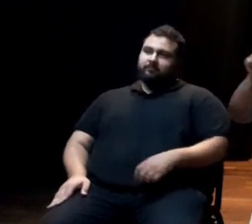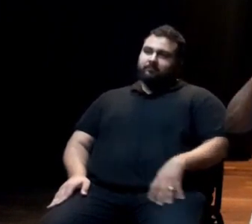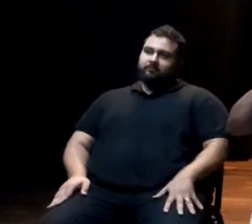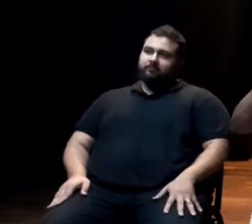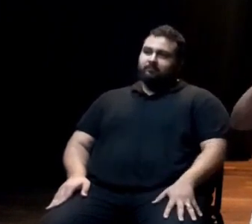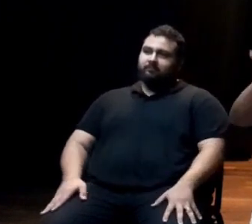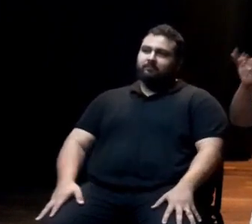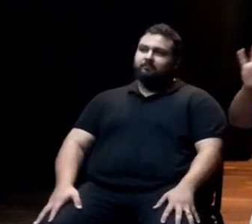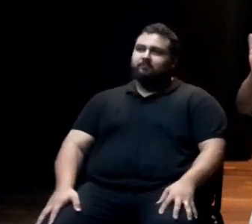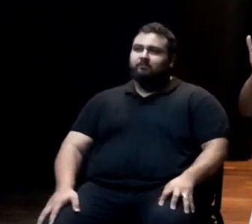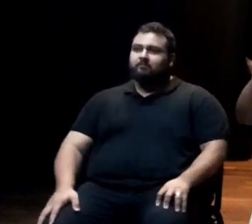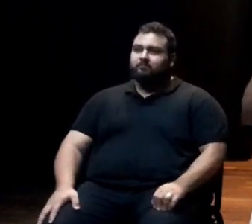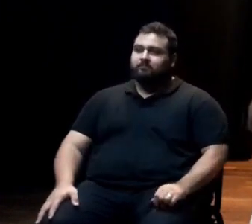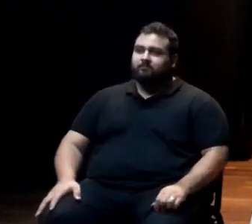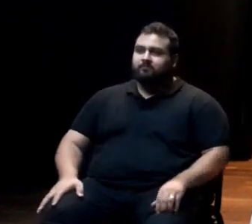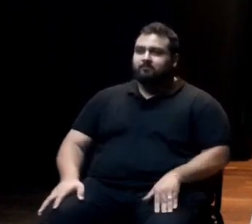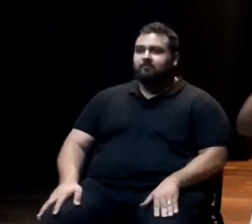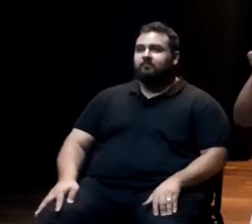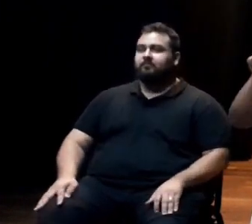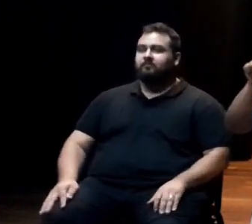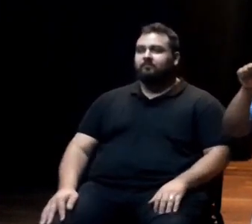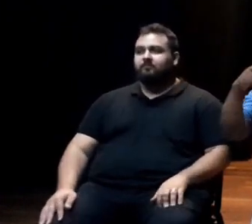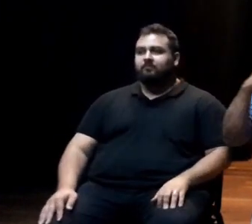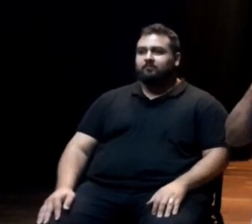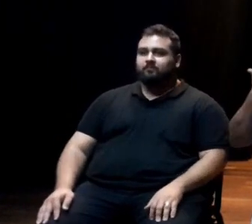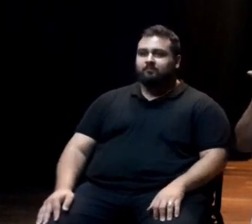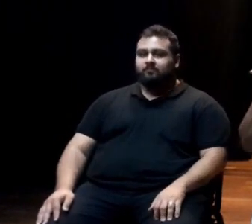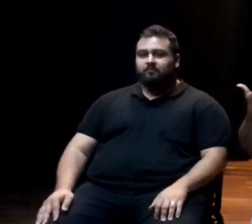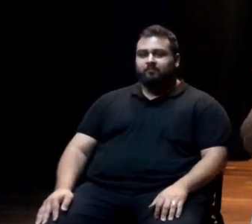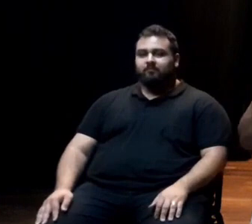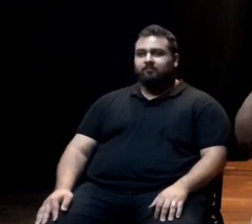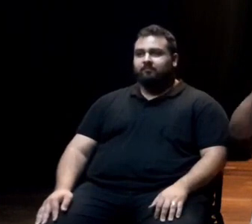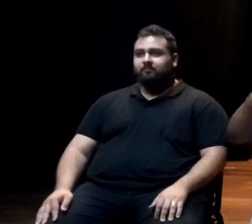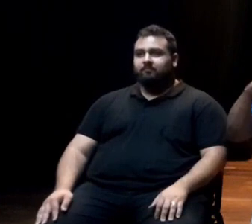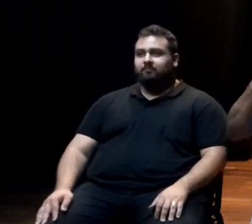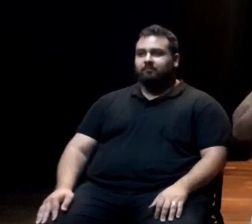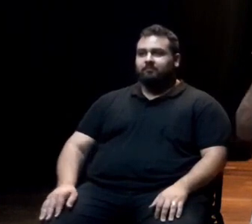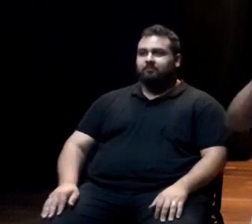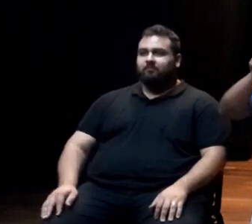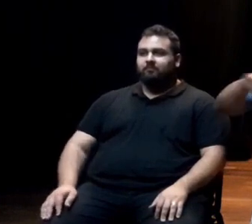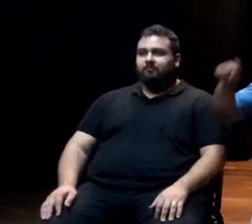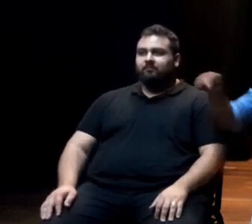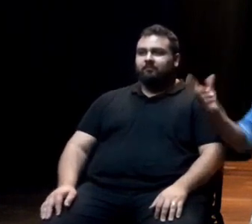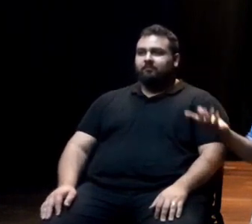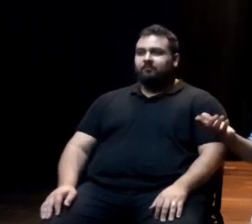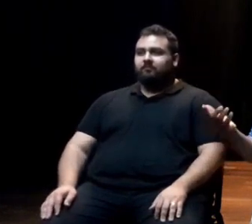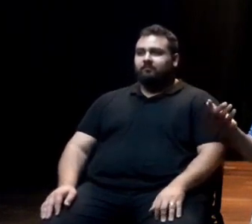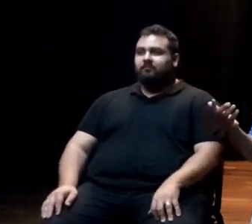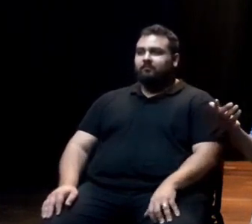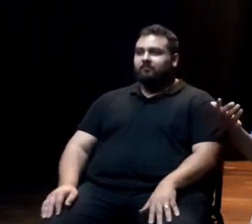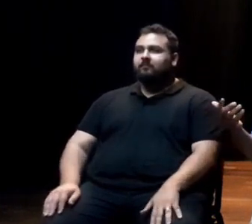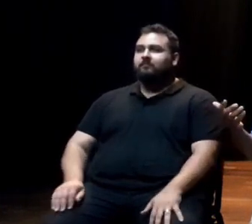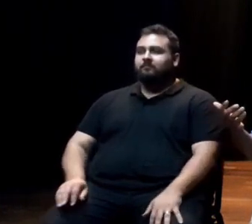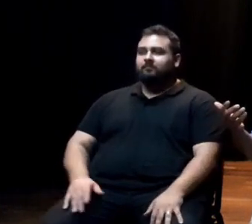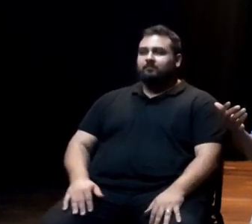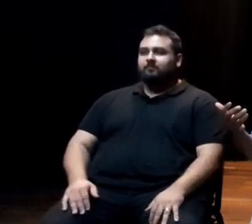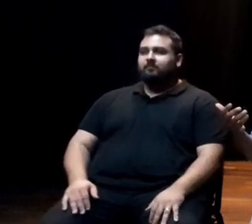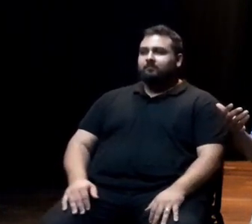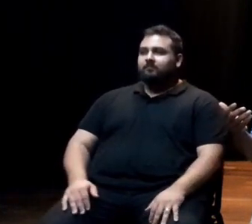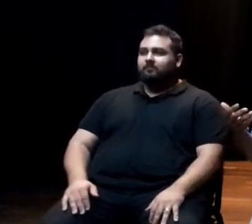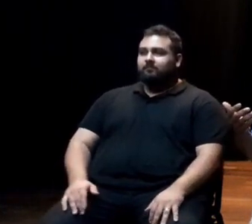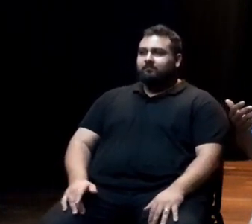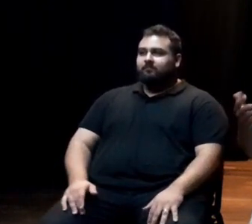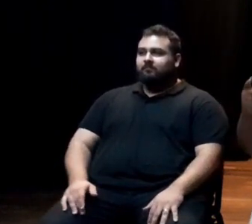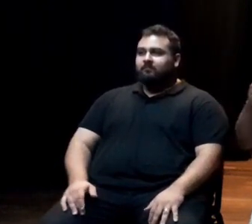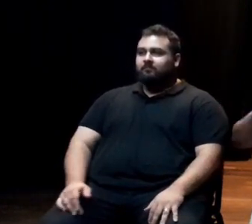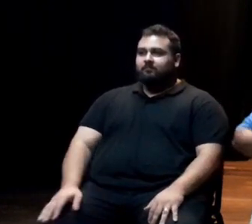Então, eu sei que você é do Rio. E você usa uma língua que tem a sua variação. É igual um